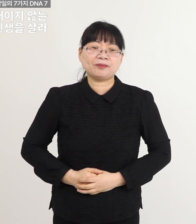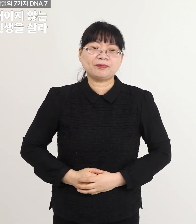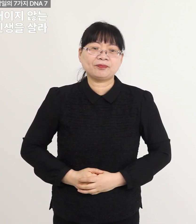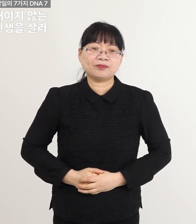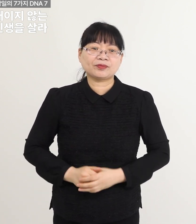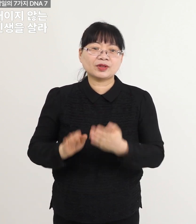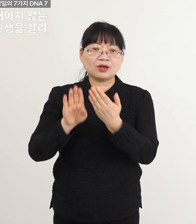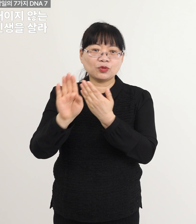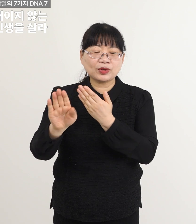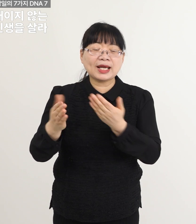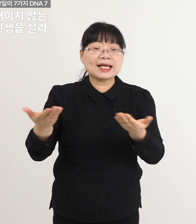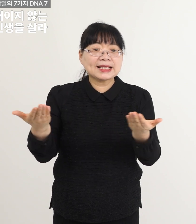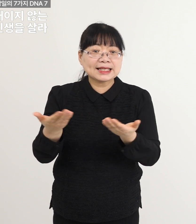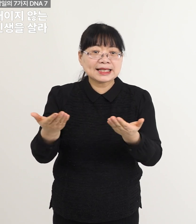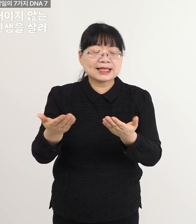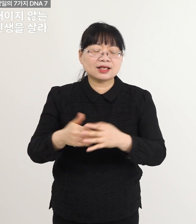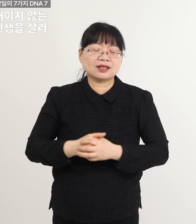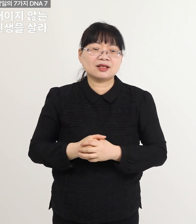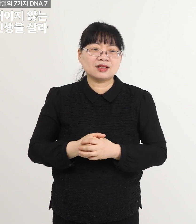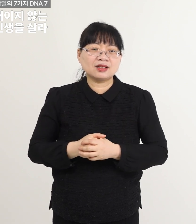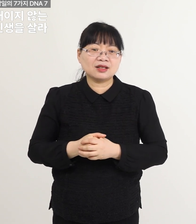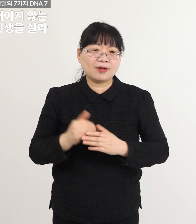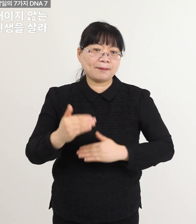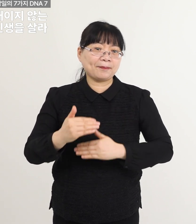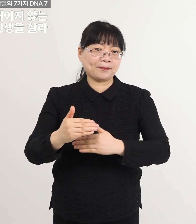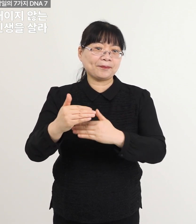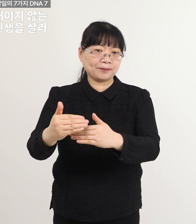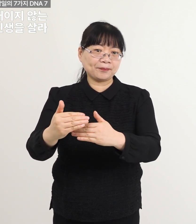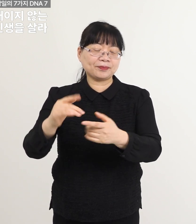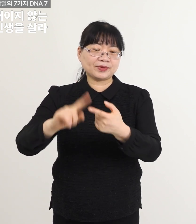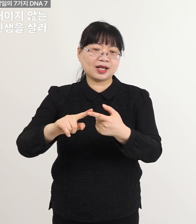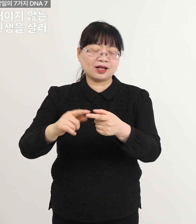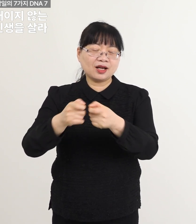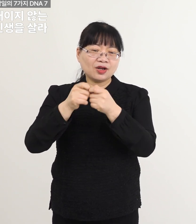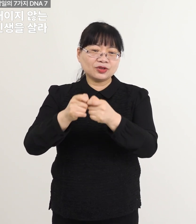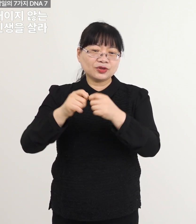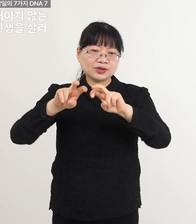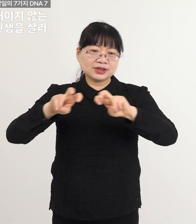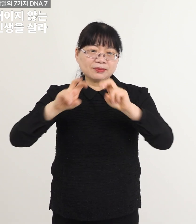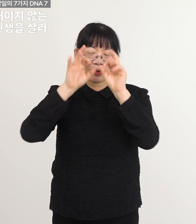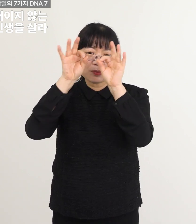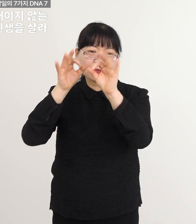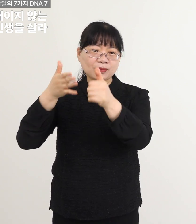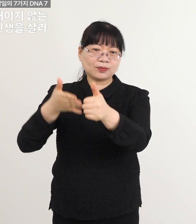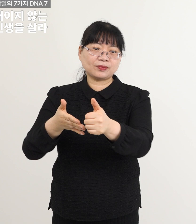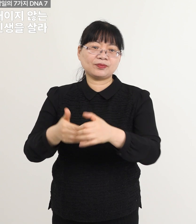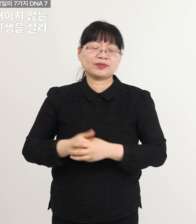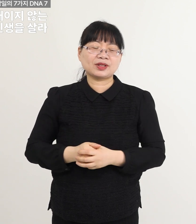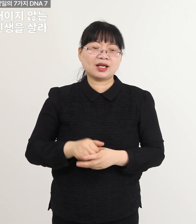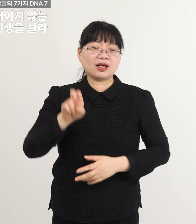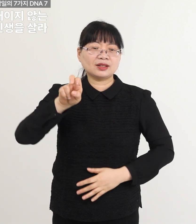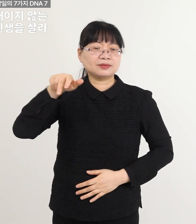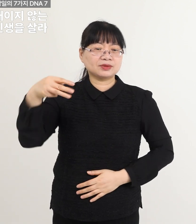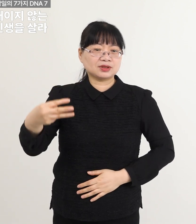이 이후에 일들이 어떻게 전개가 되는가를 한번 유심히 보십시다.